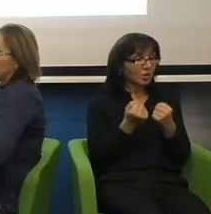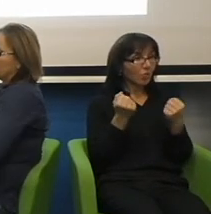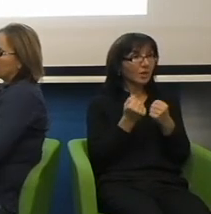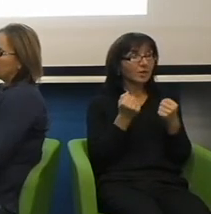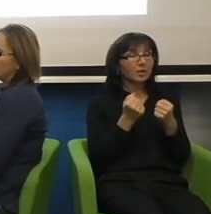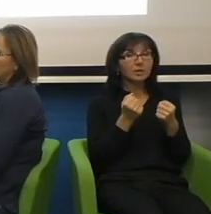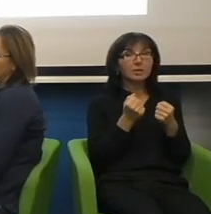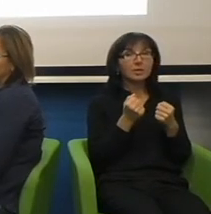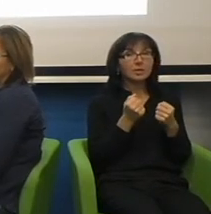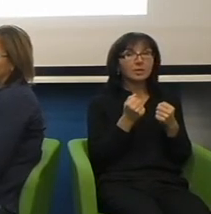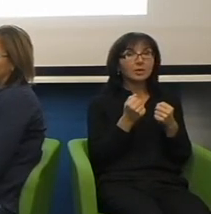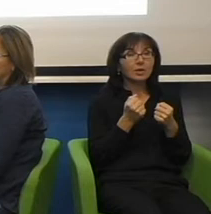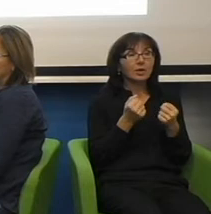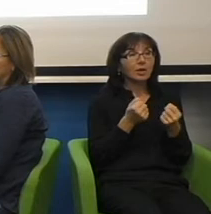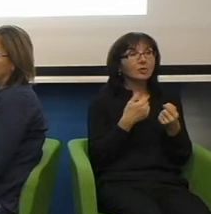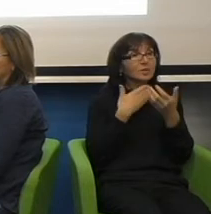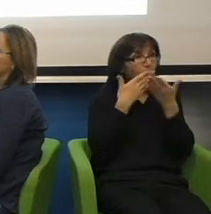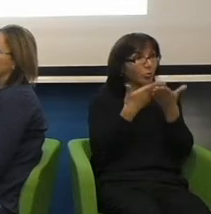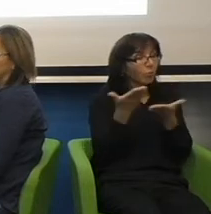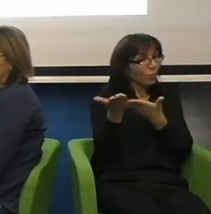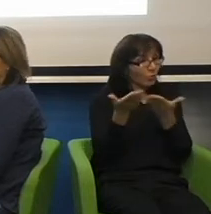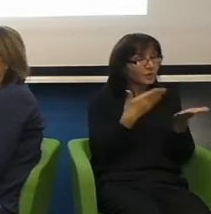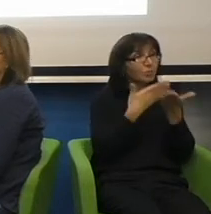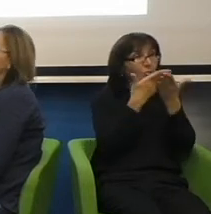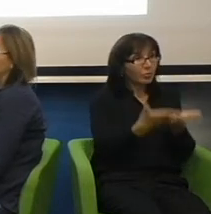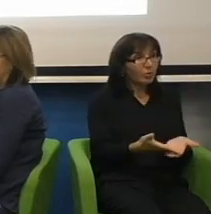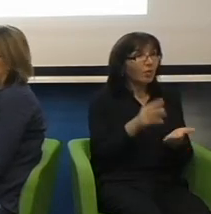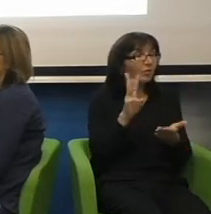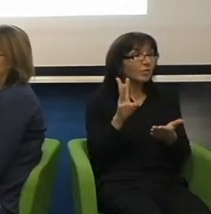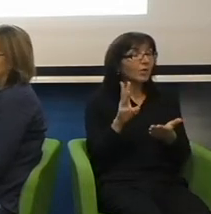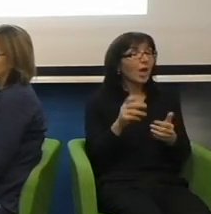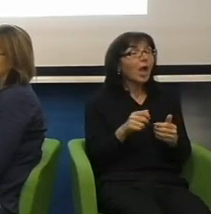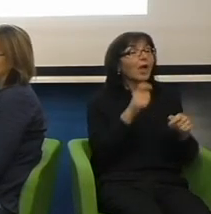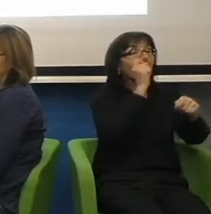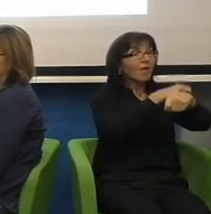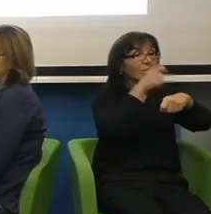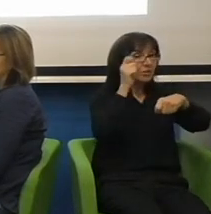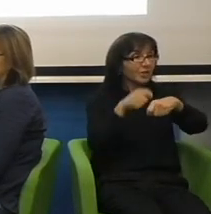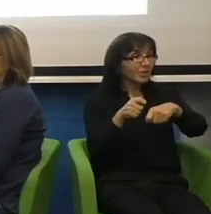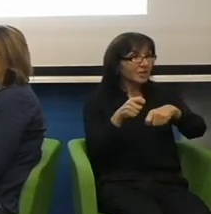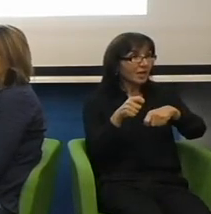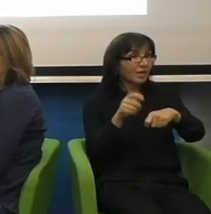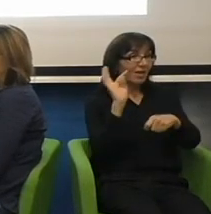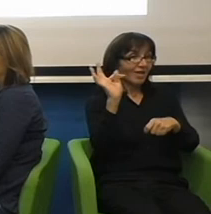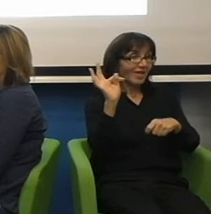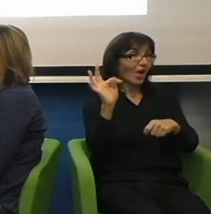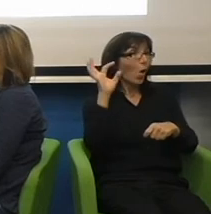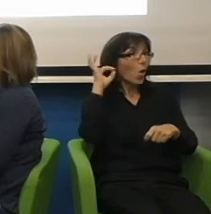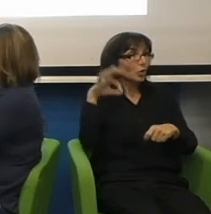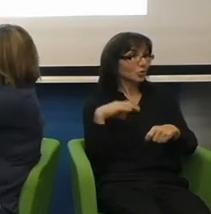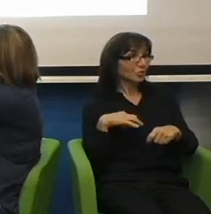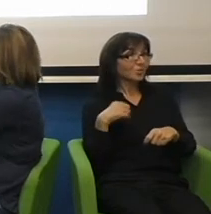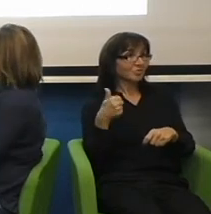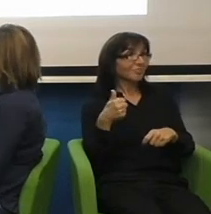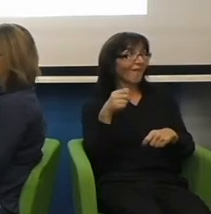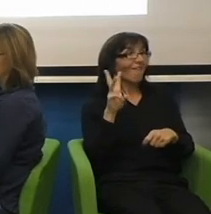tego stopnia, prawda, że zaproponował Annie Walentynowicz, żeby była matką chrzestną jednej córki, tak?